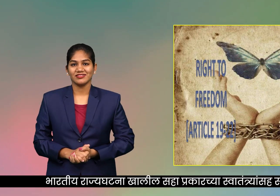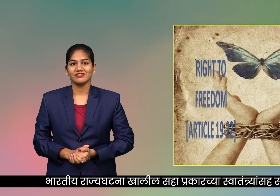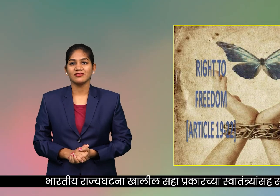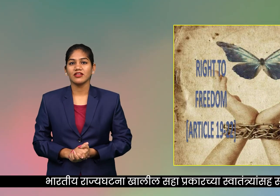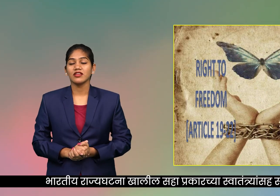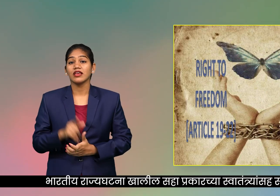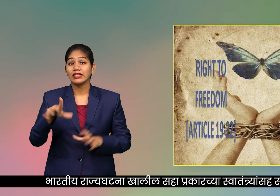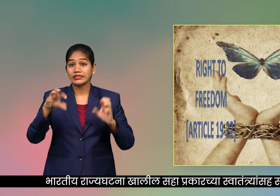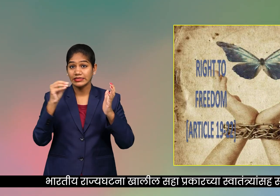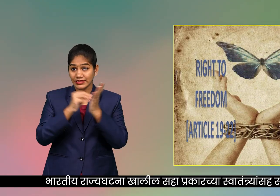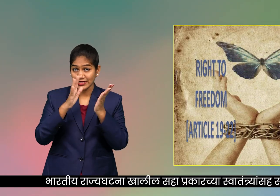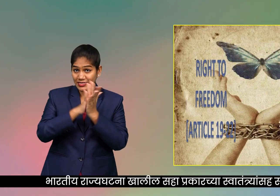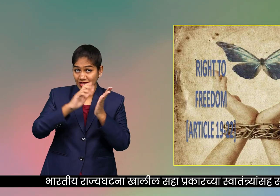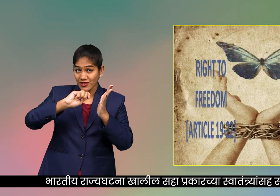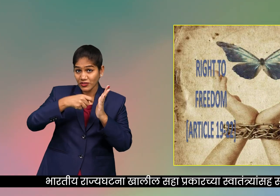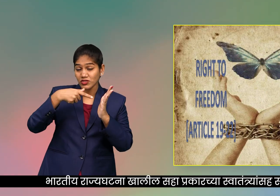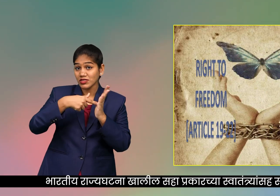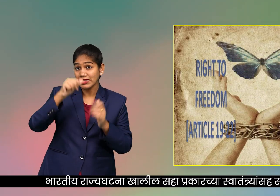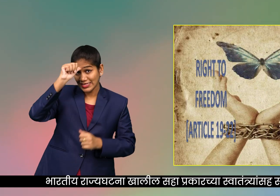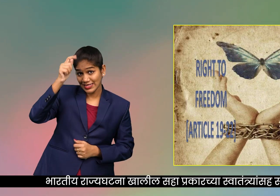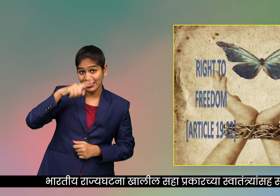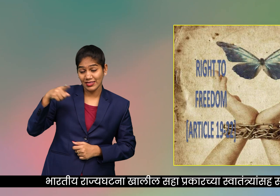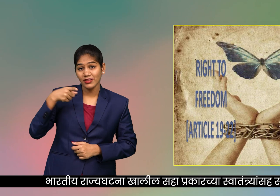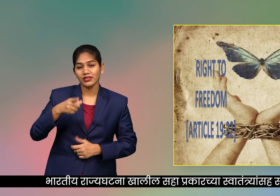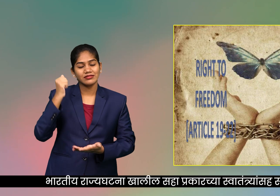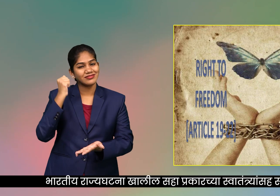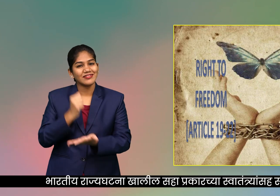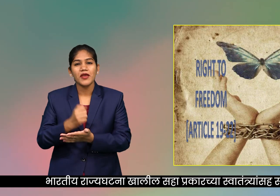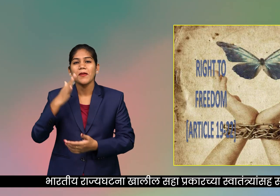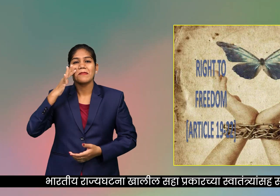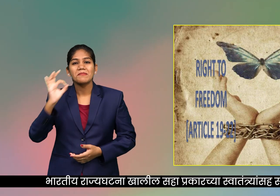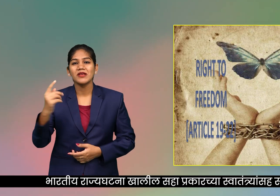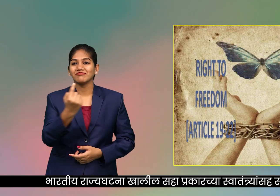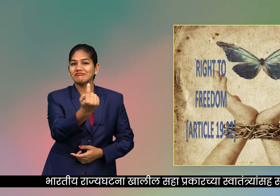भारतीय राज्यघटना खालील 6 प्रकारच्या स्वातंत्र्याच्या